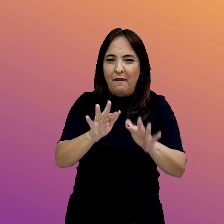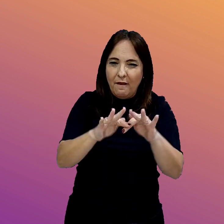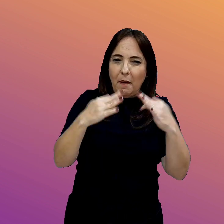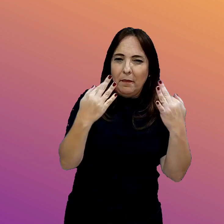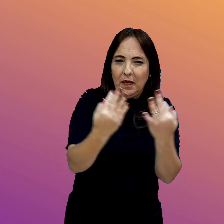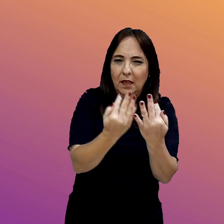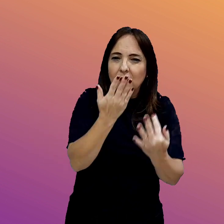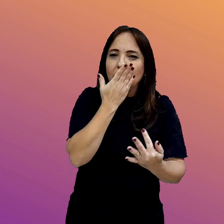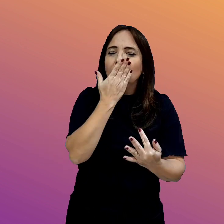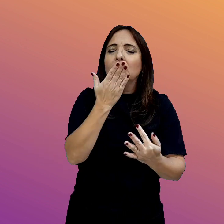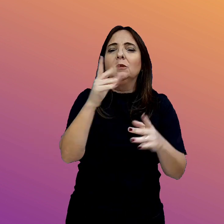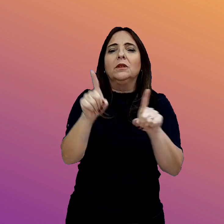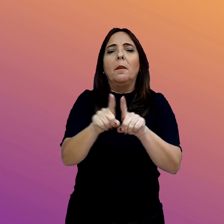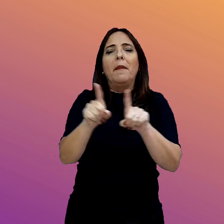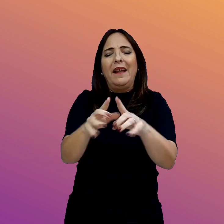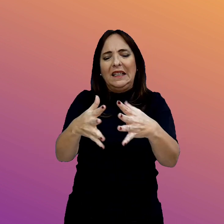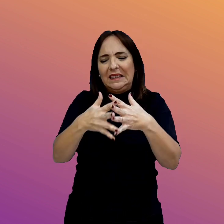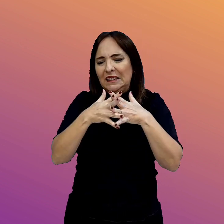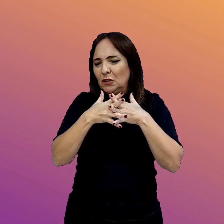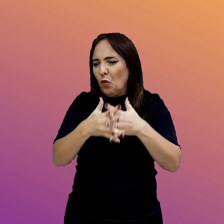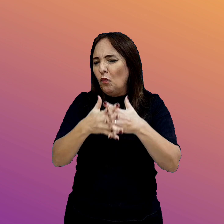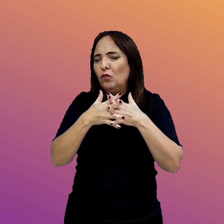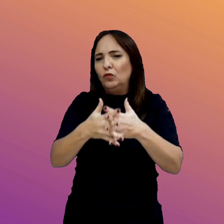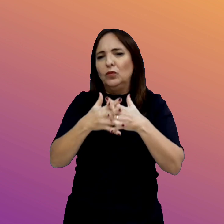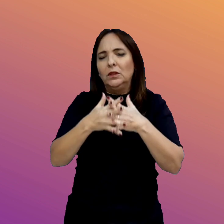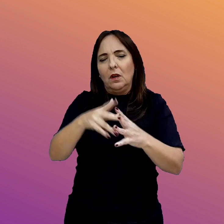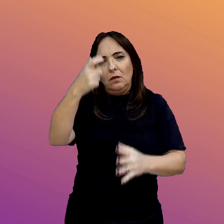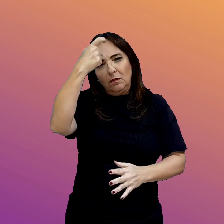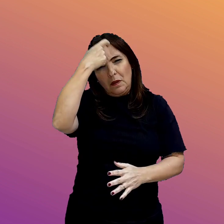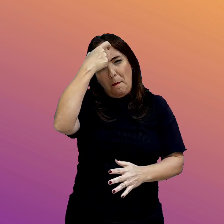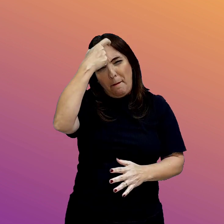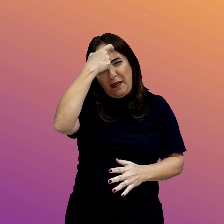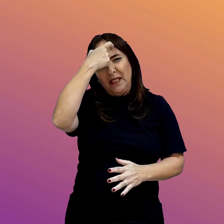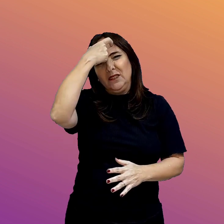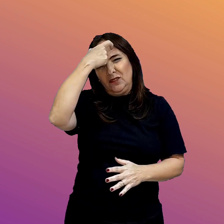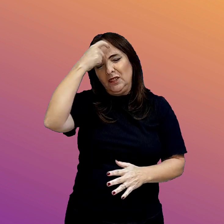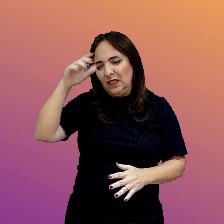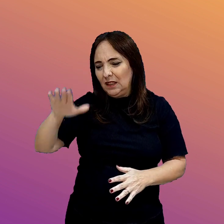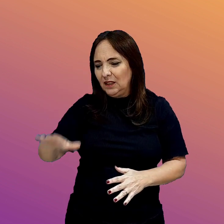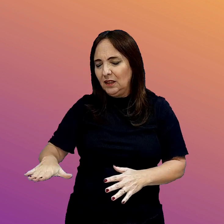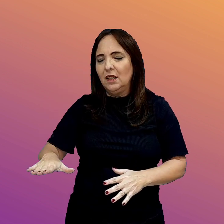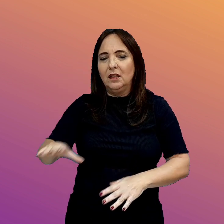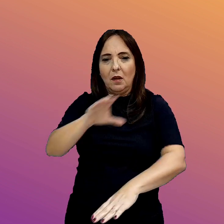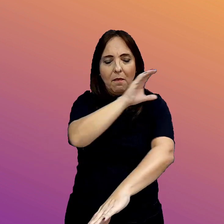trazido assim, muita confusão na mente das crianças, né? É uma coisa